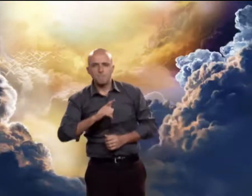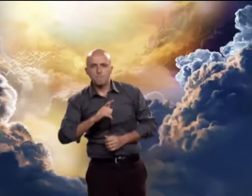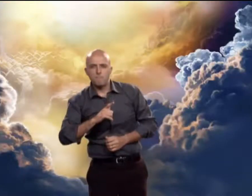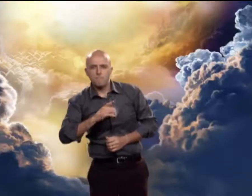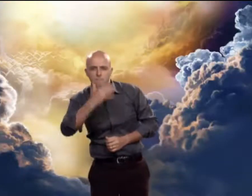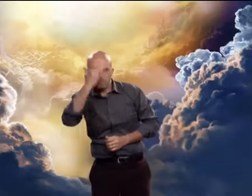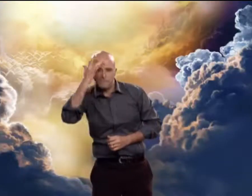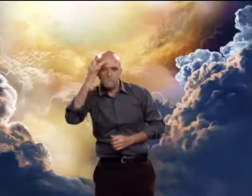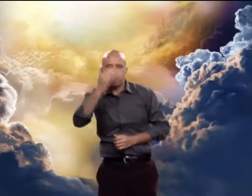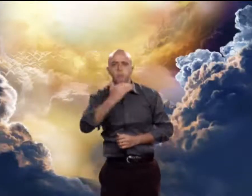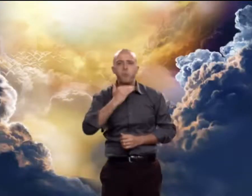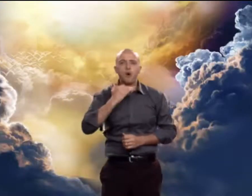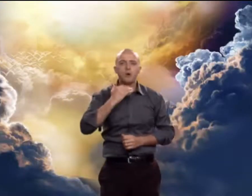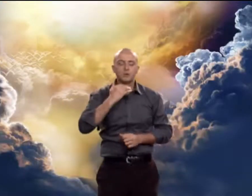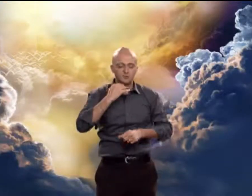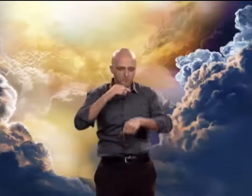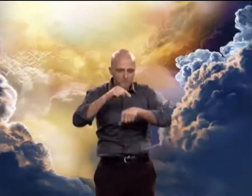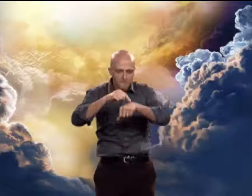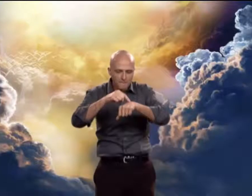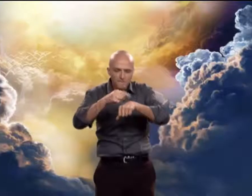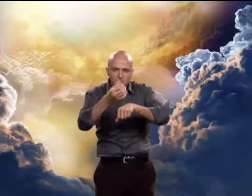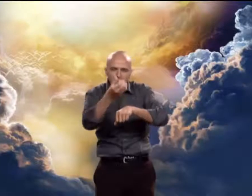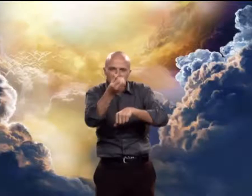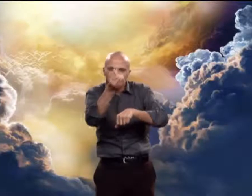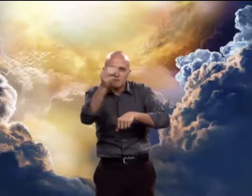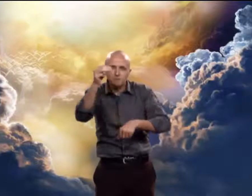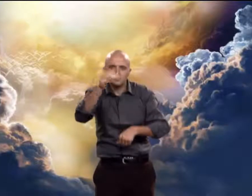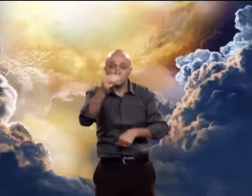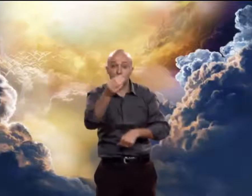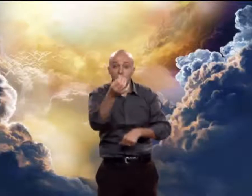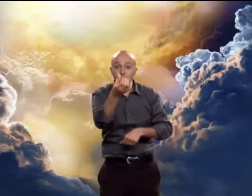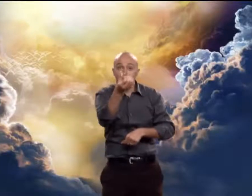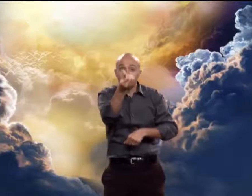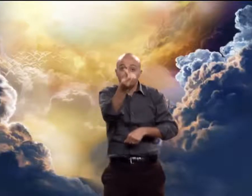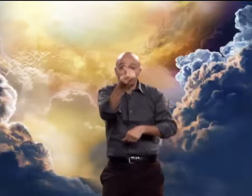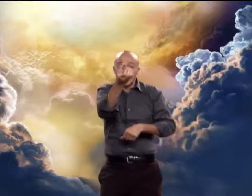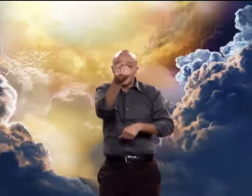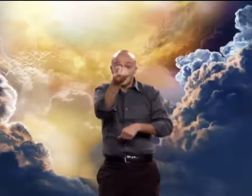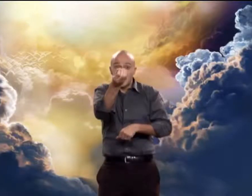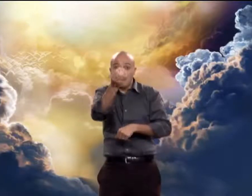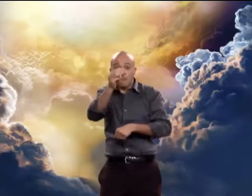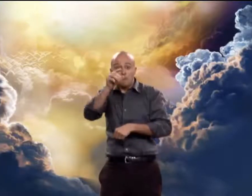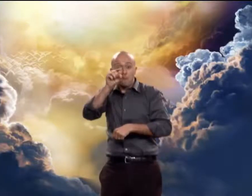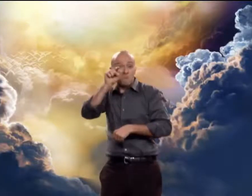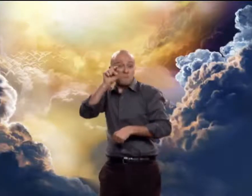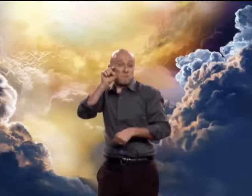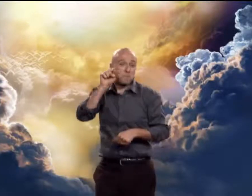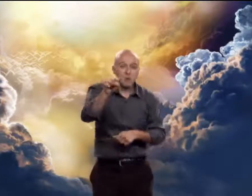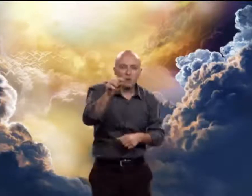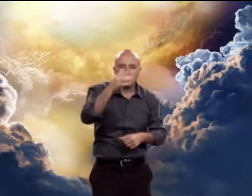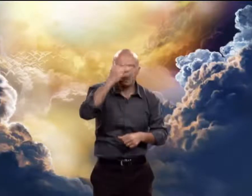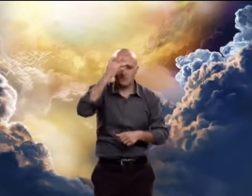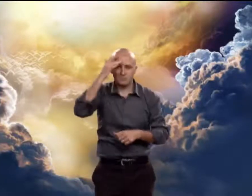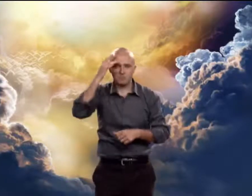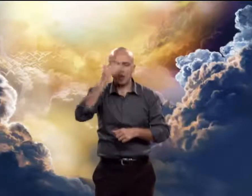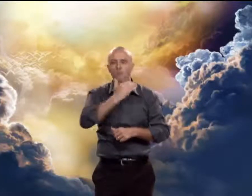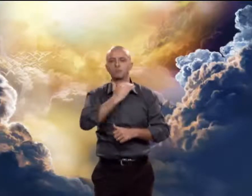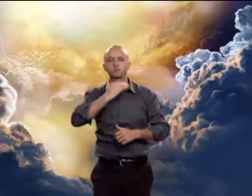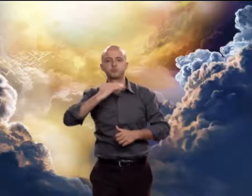parte, carregando crucifixos. Muitos corriam para as igrejas em busca de proteção, mas em vão foi exposto o sacramento. Em vão